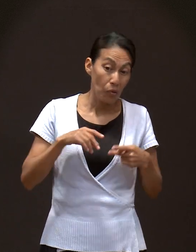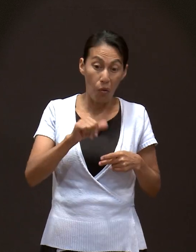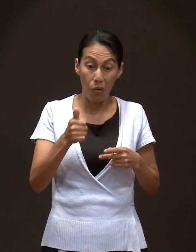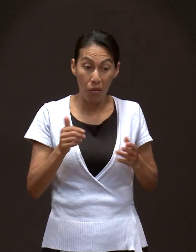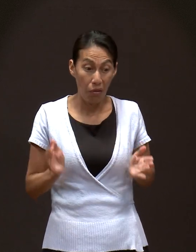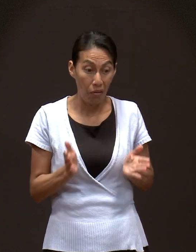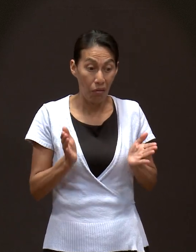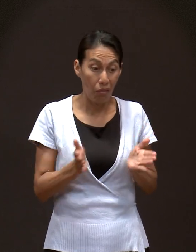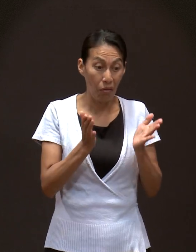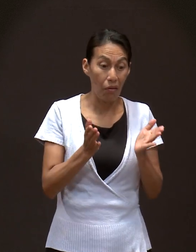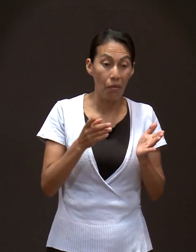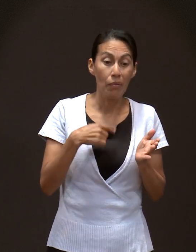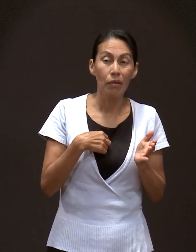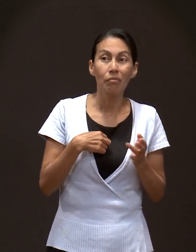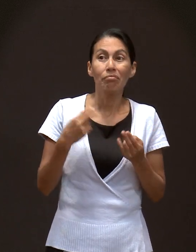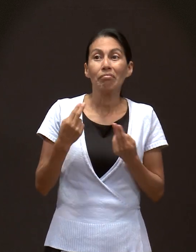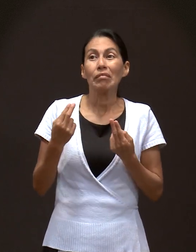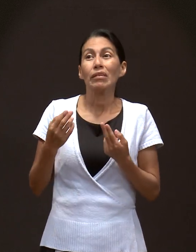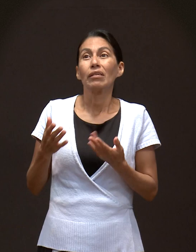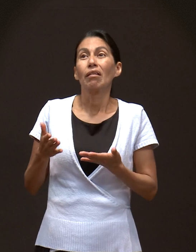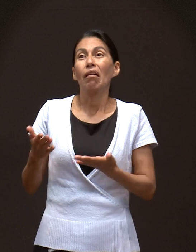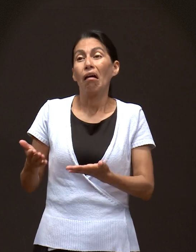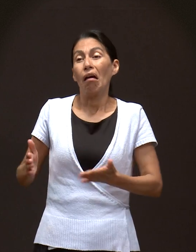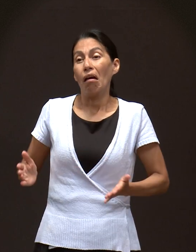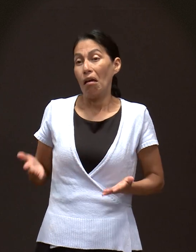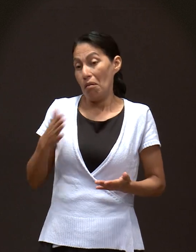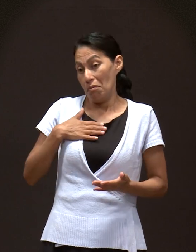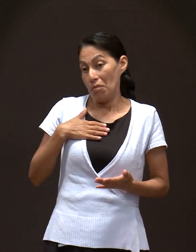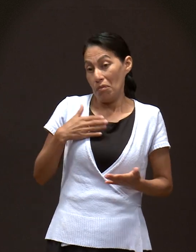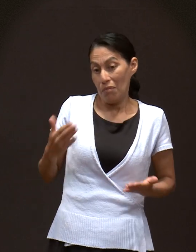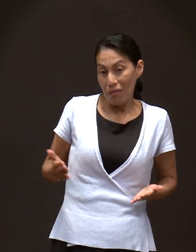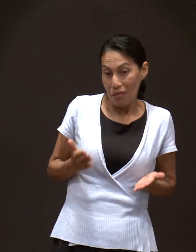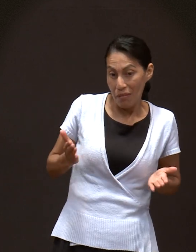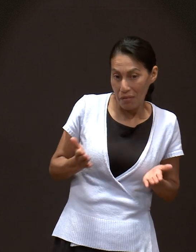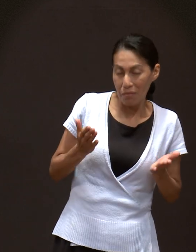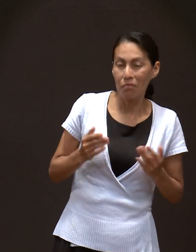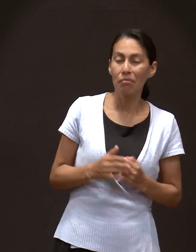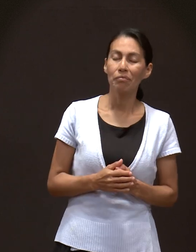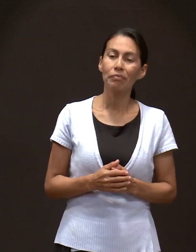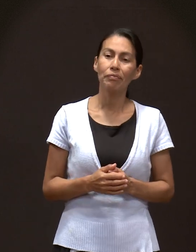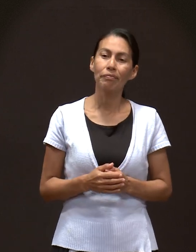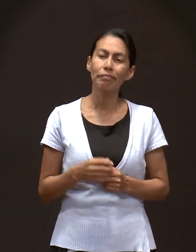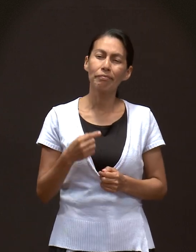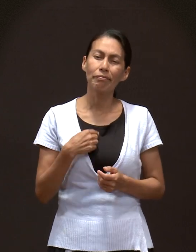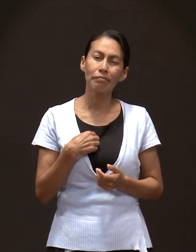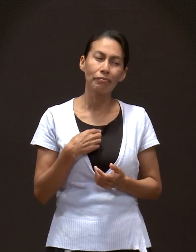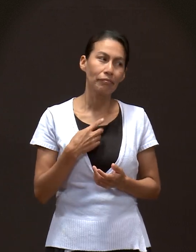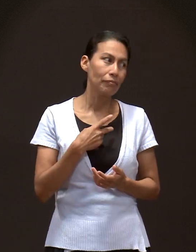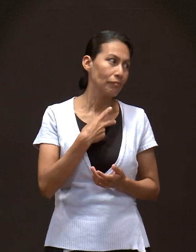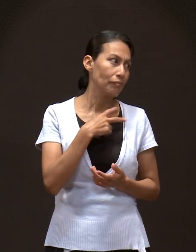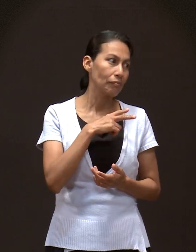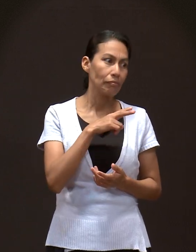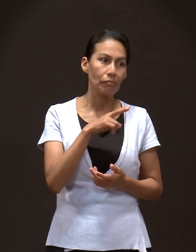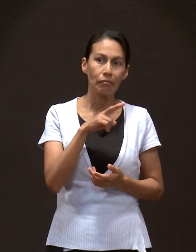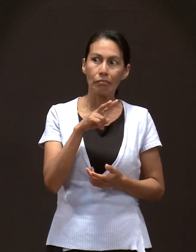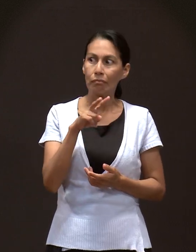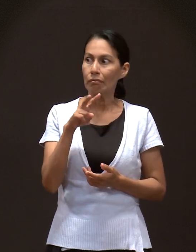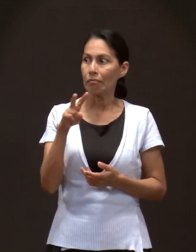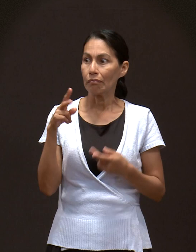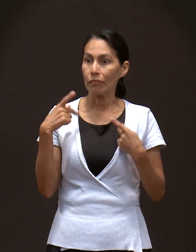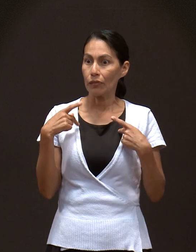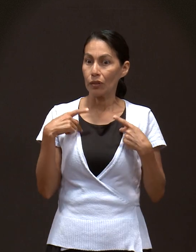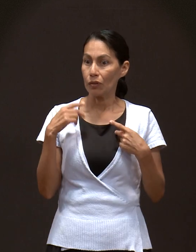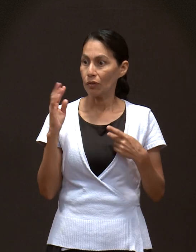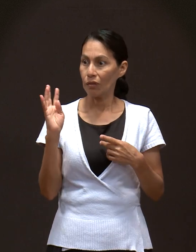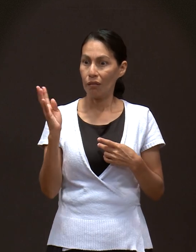animamos a otras personas, pero necesitamos ese ánimo nosotros. Y entonces, visualicé que